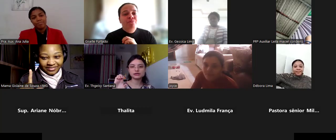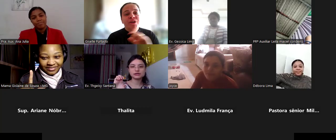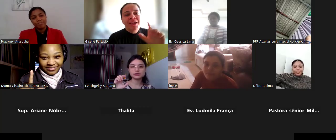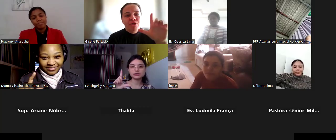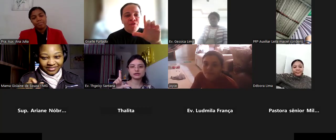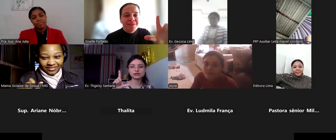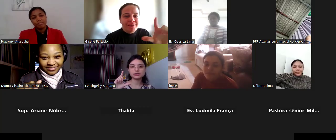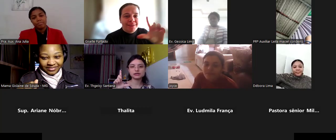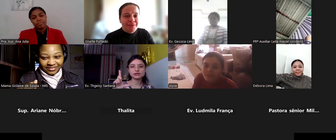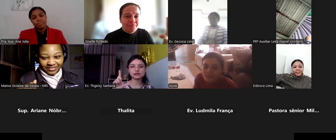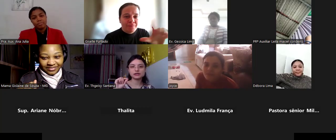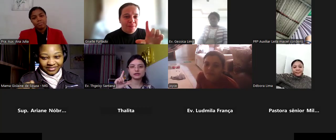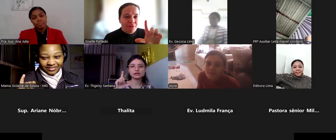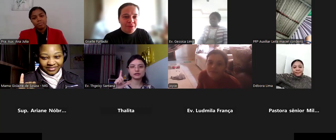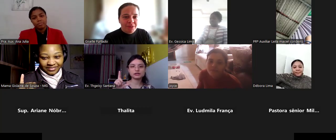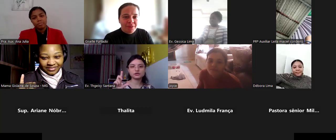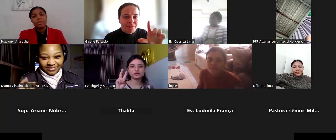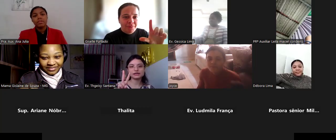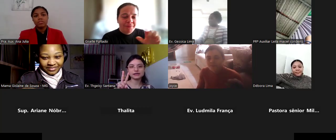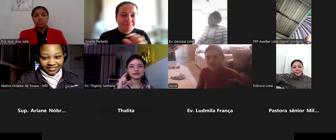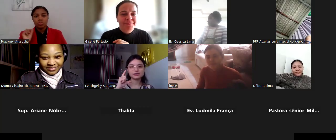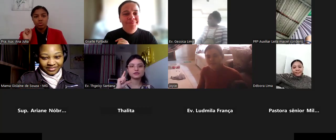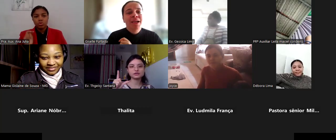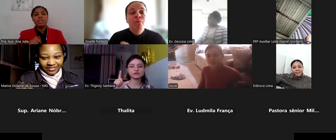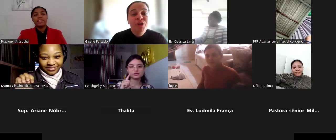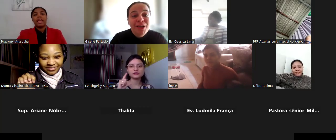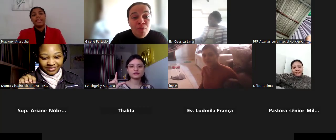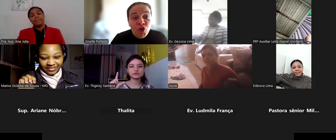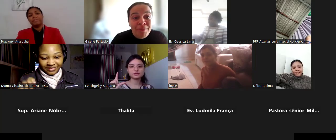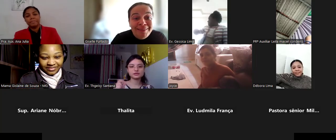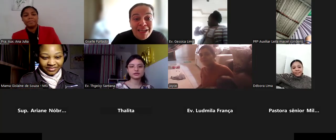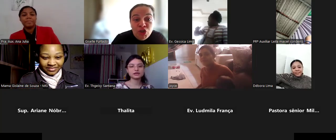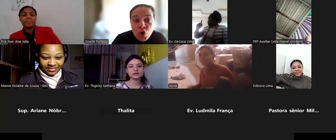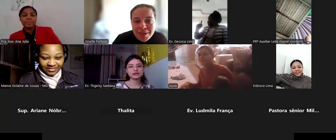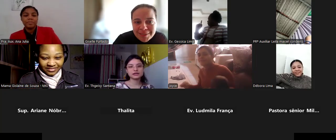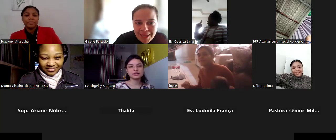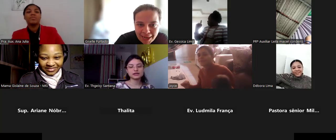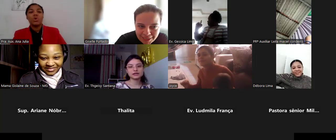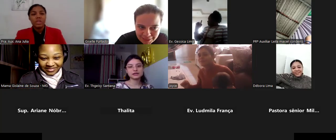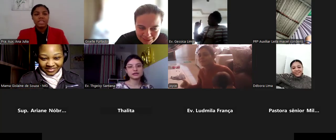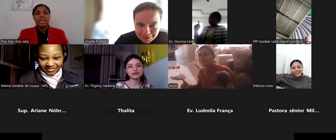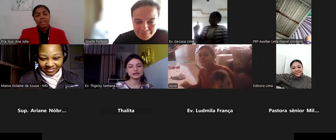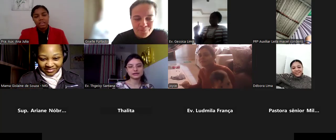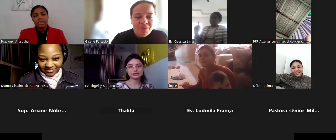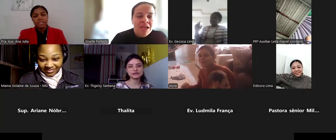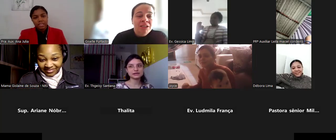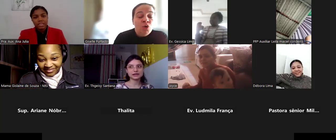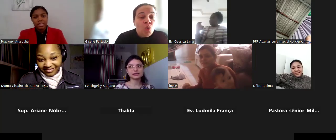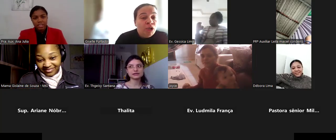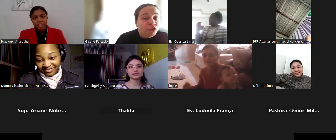Por que que eu fiz assim? Uma mão aqui, outra aqui. Ó. Porque o meu nome tem 2 L's. Então, quando o